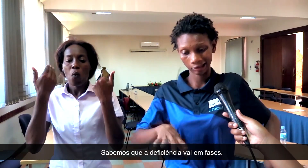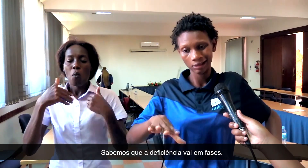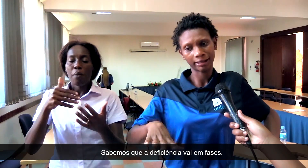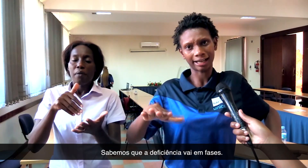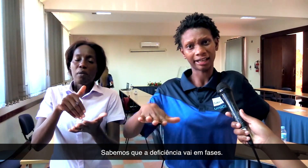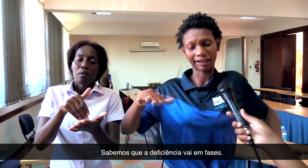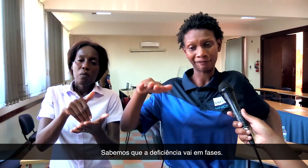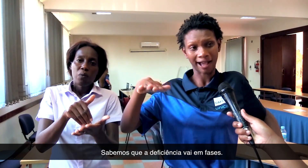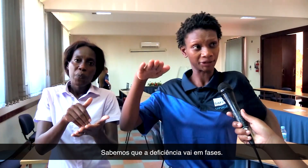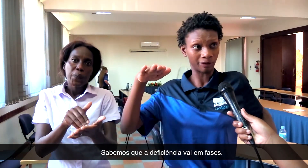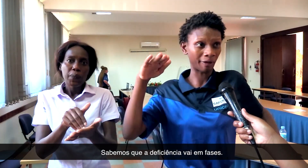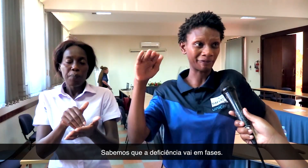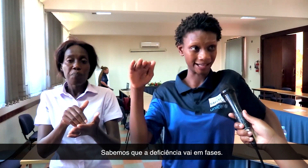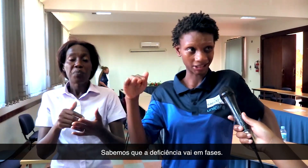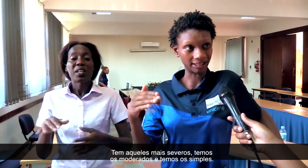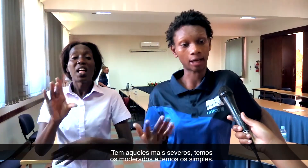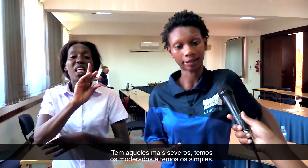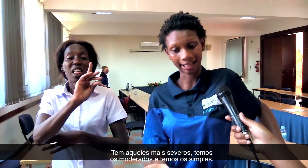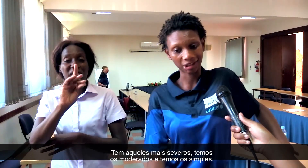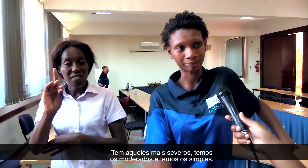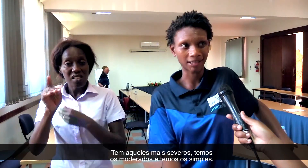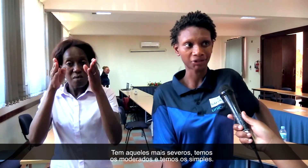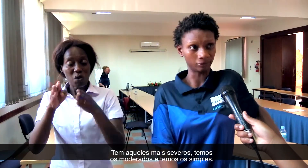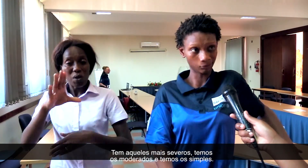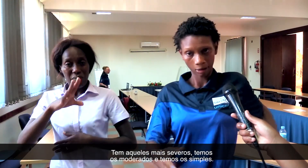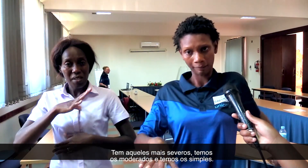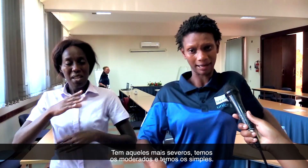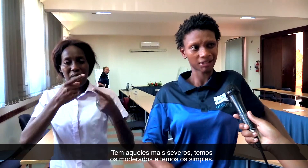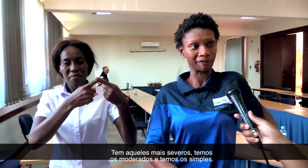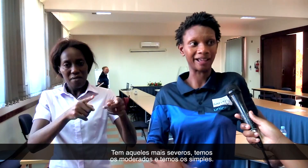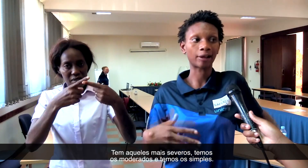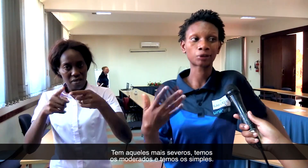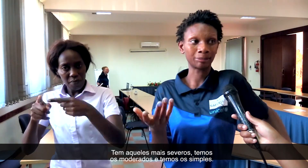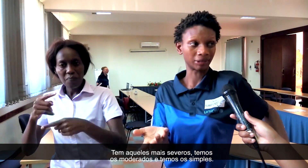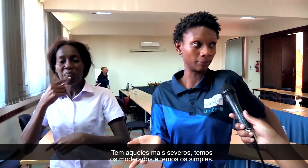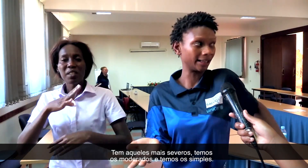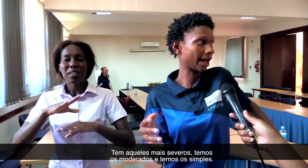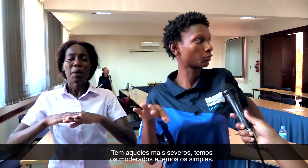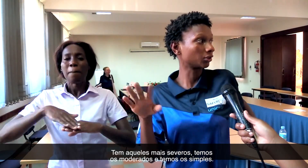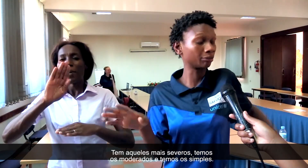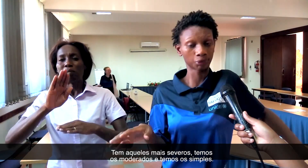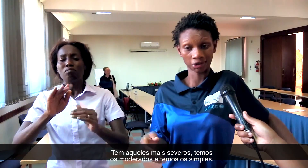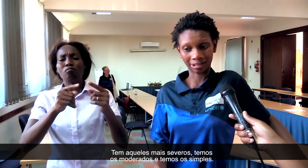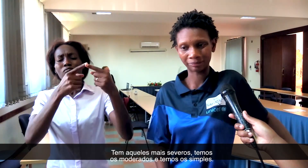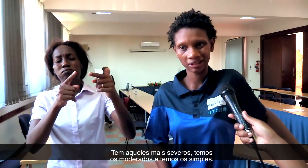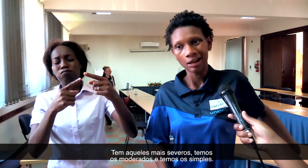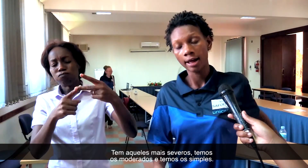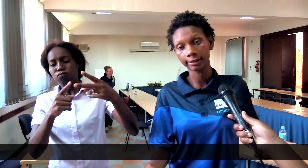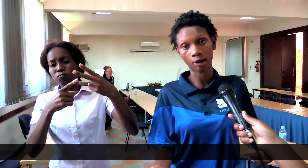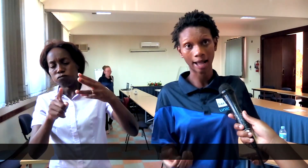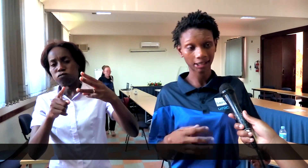tem fases, vão em fases. Então, tem aqueles mais severos, temos os moderados e temos os